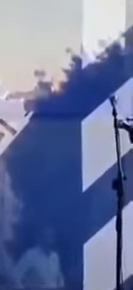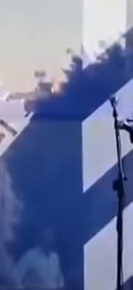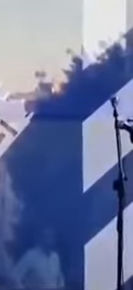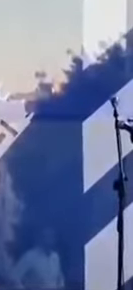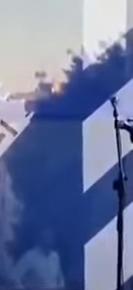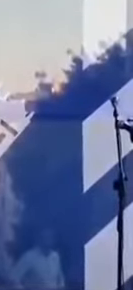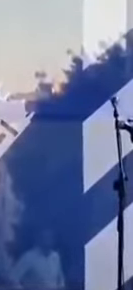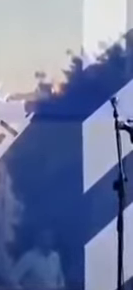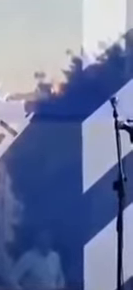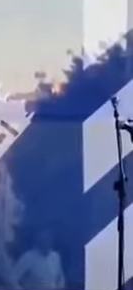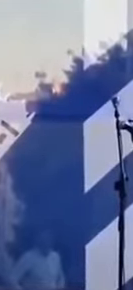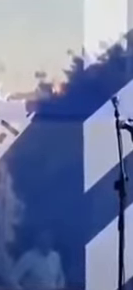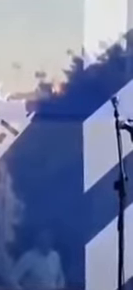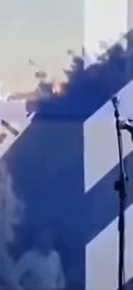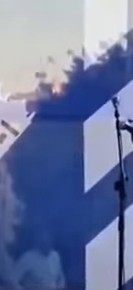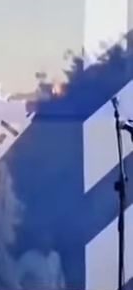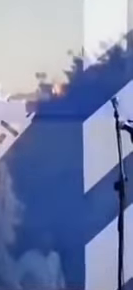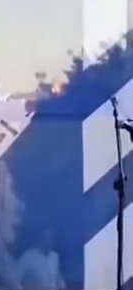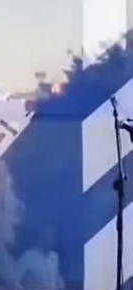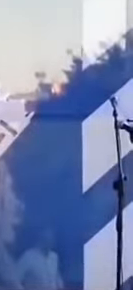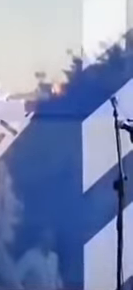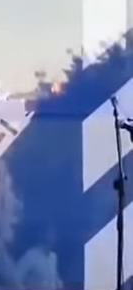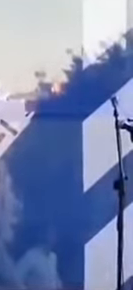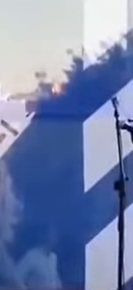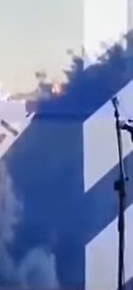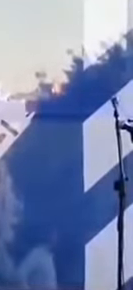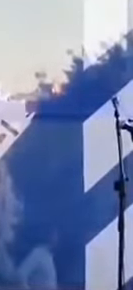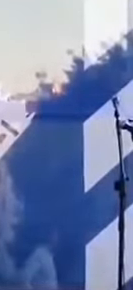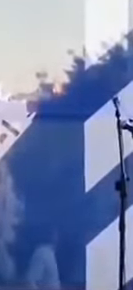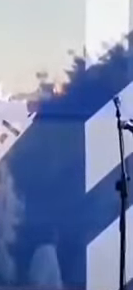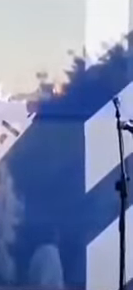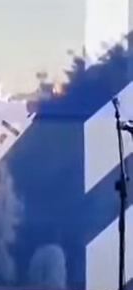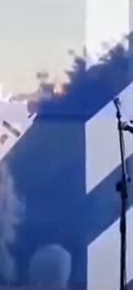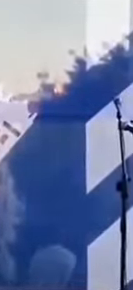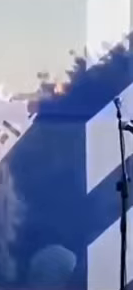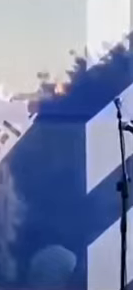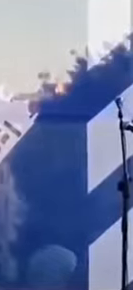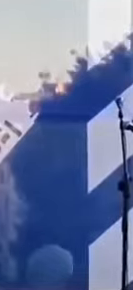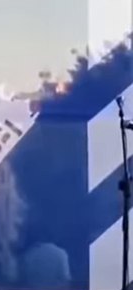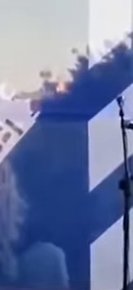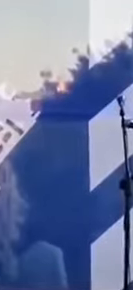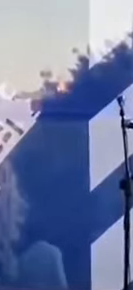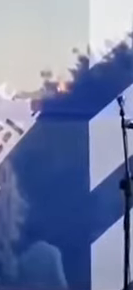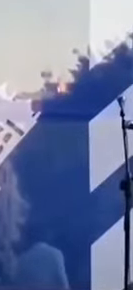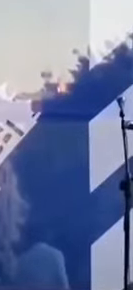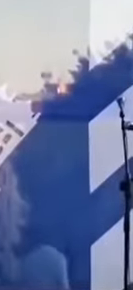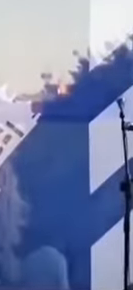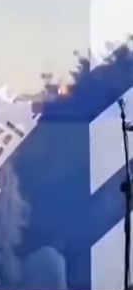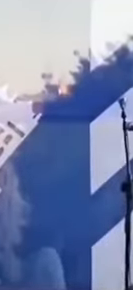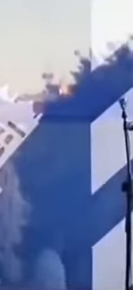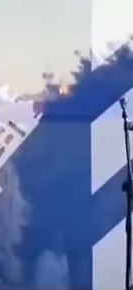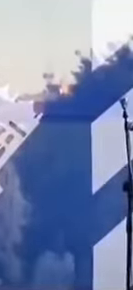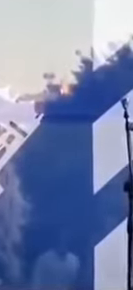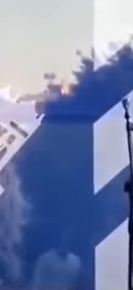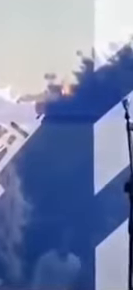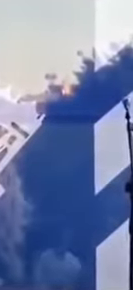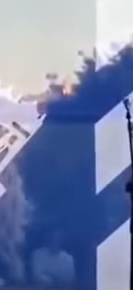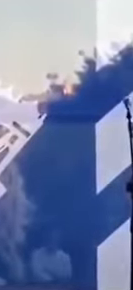che mi ricorda manifestazioni che organizzavamo credo nel 92, 93, 94, quindi voglio dire, no, in qualche maniera